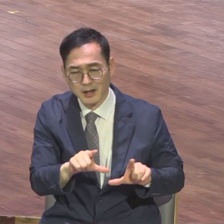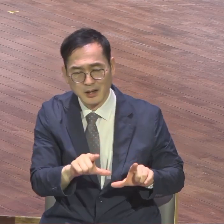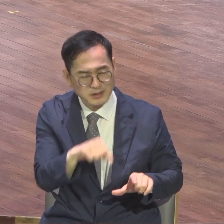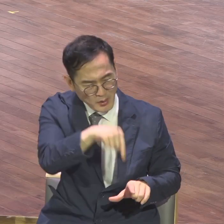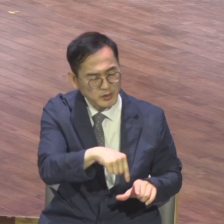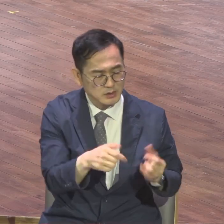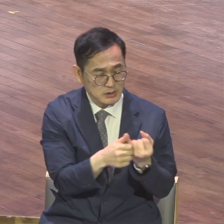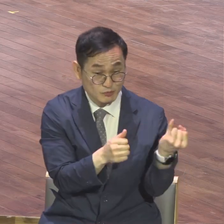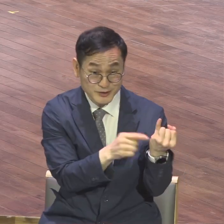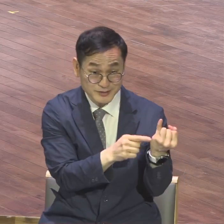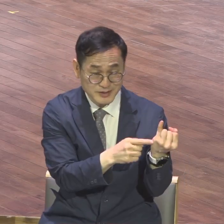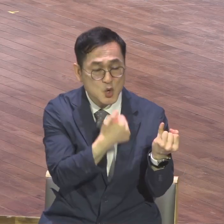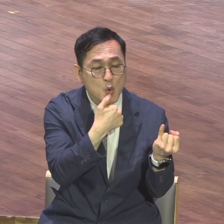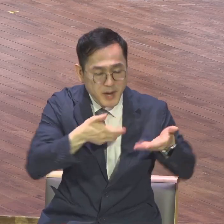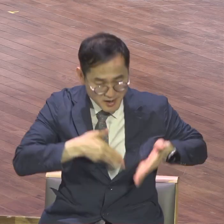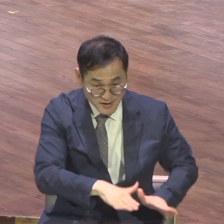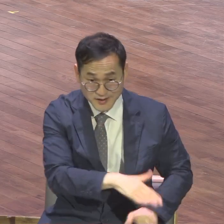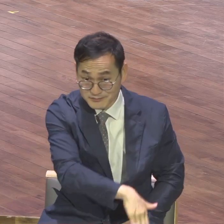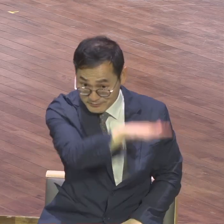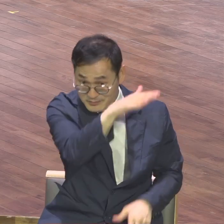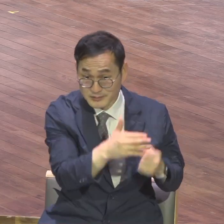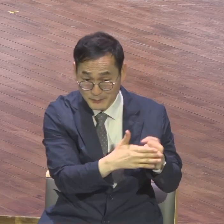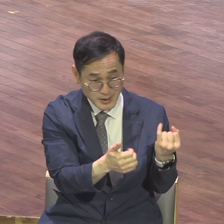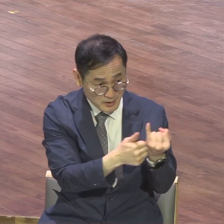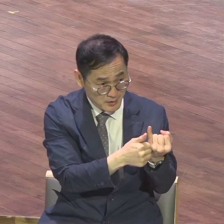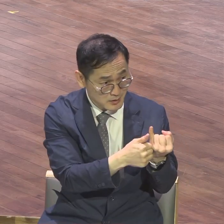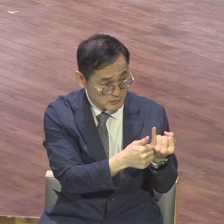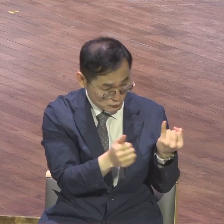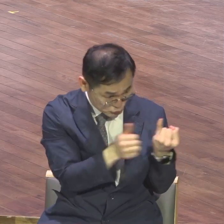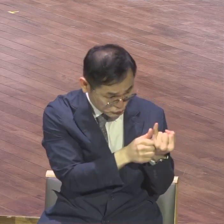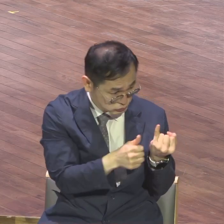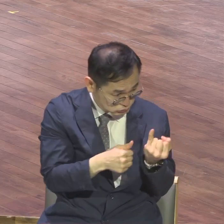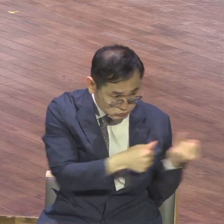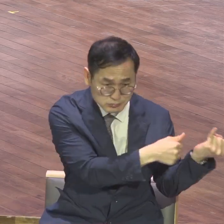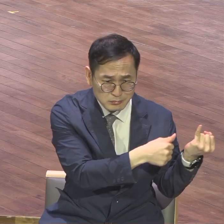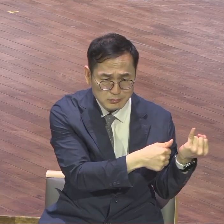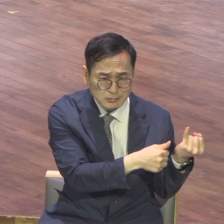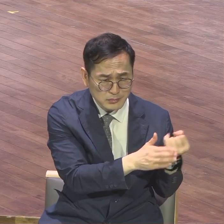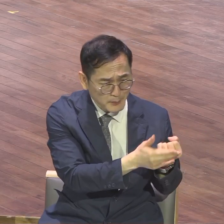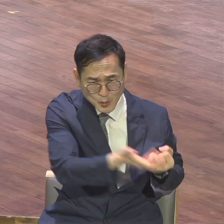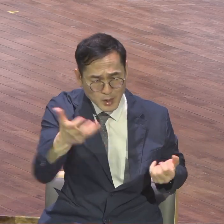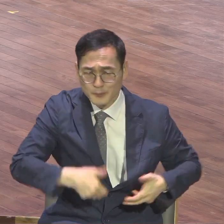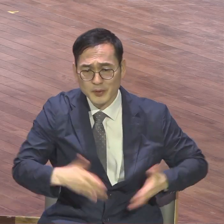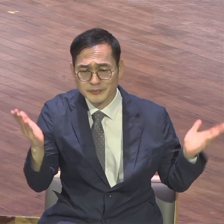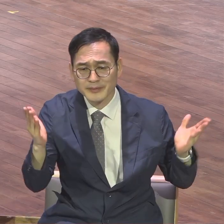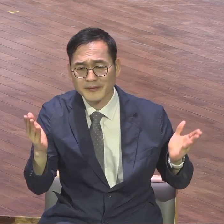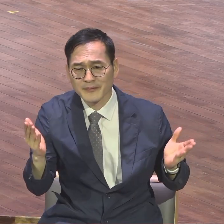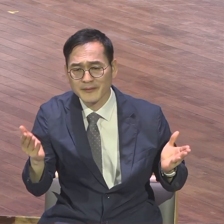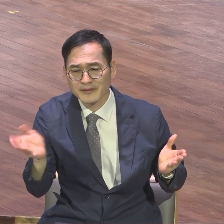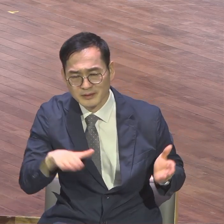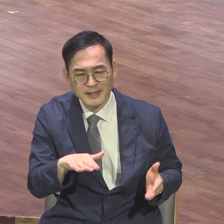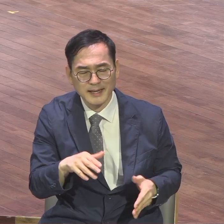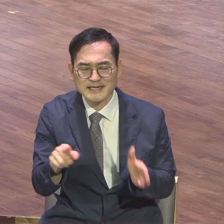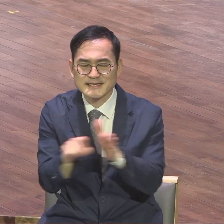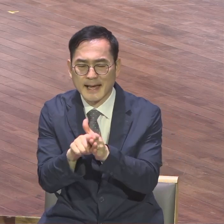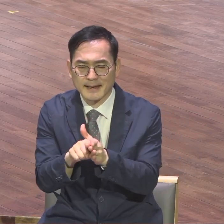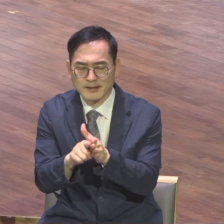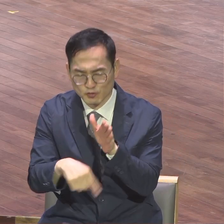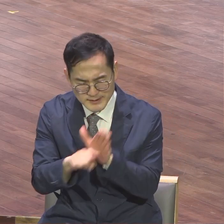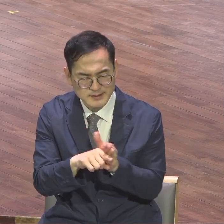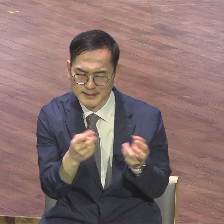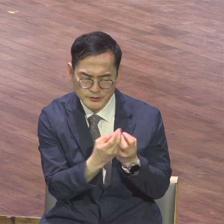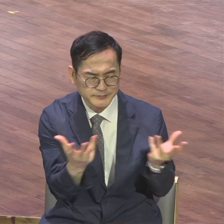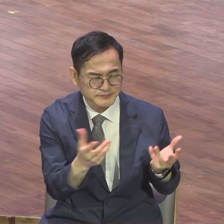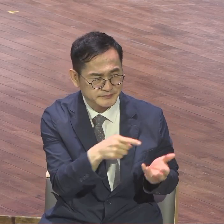위해서 남편과 함께 고린도로 온 것입니다. 자, 브리스길라 부부는 고린도에 오기 전에